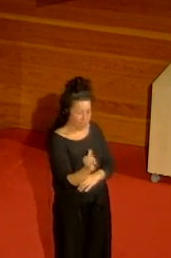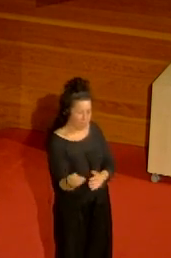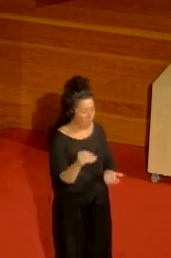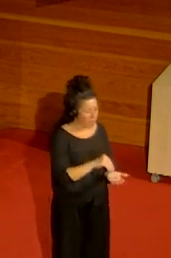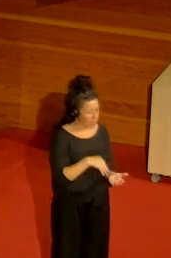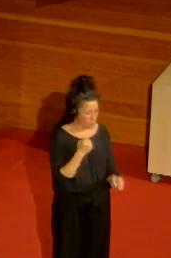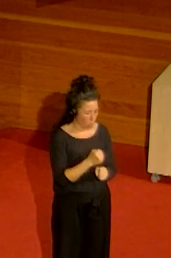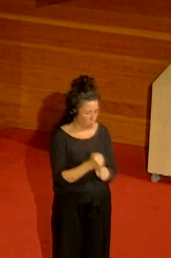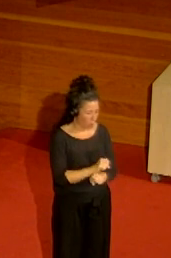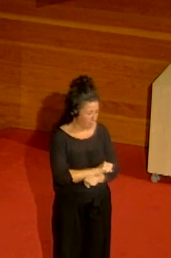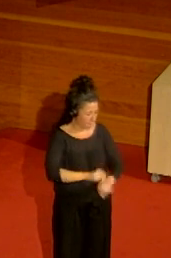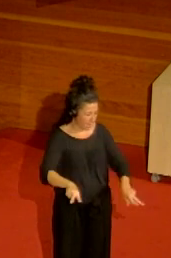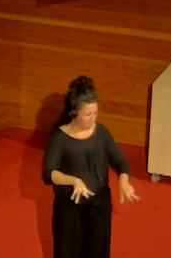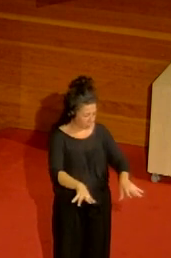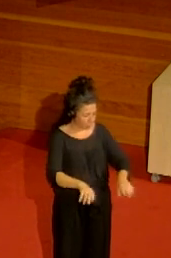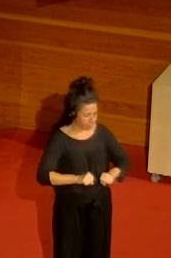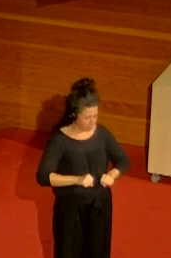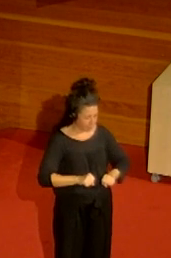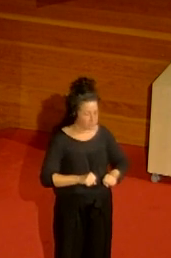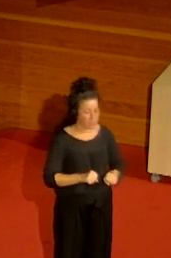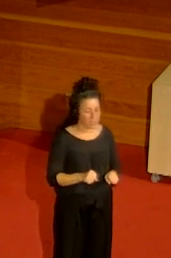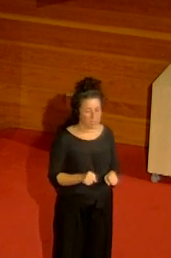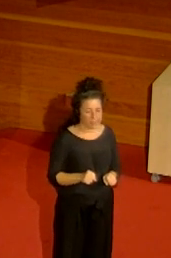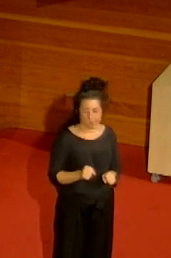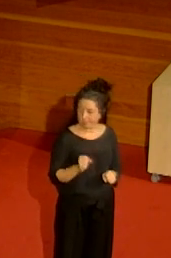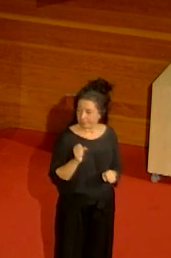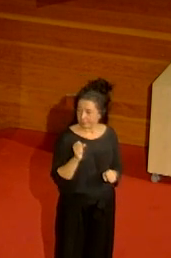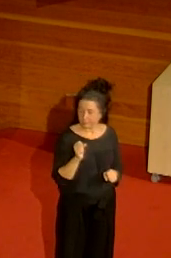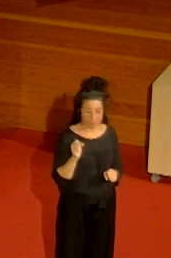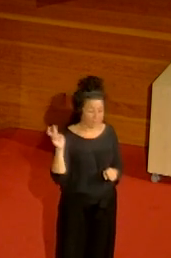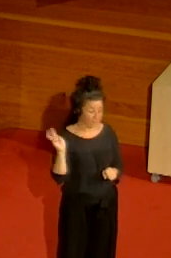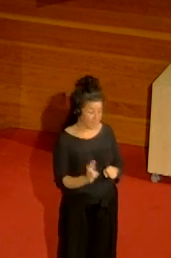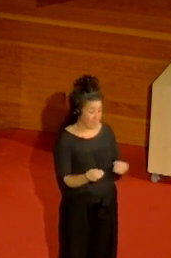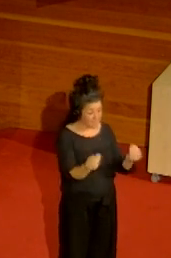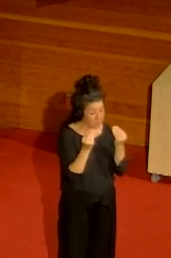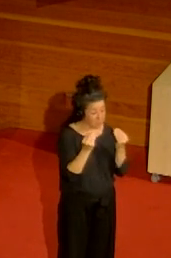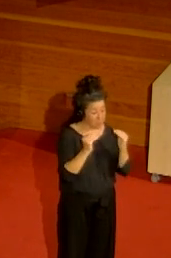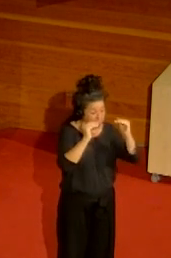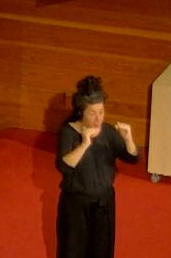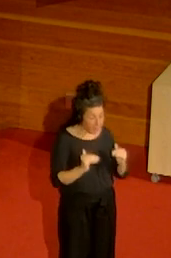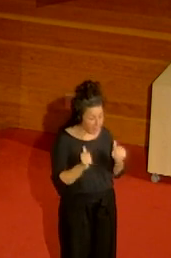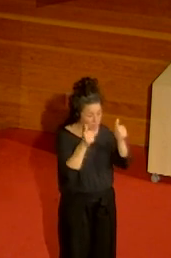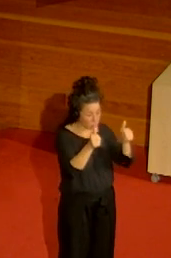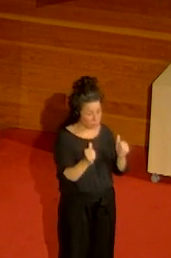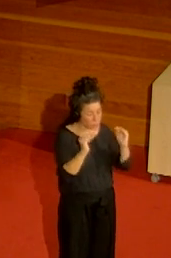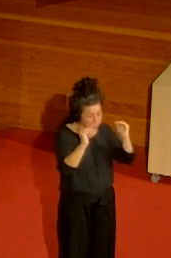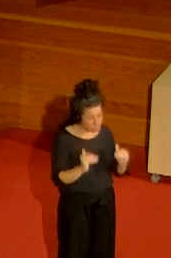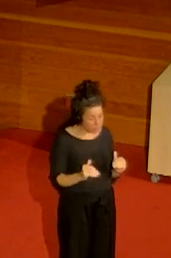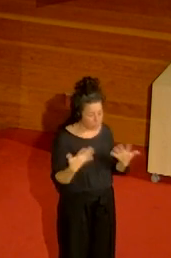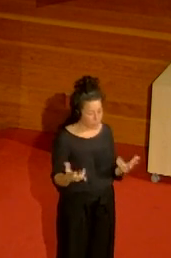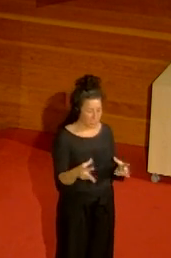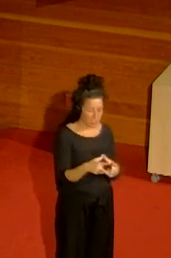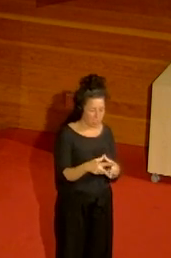los peores trabajos en dentro de Israel solían venir con menos estudios entonces eran una parte de la sociedad